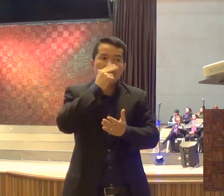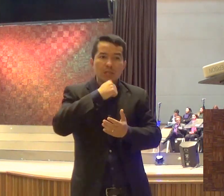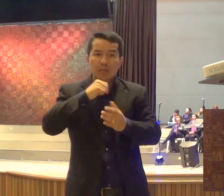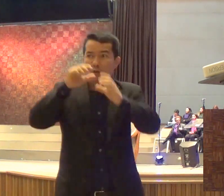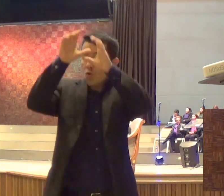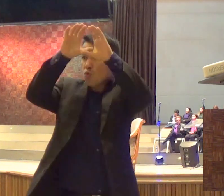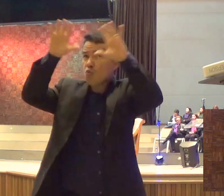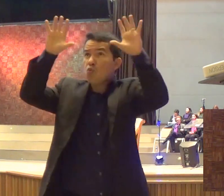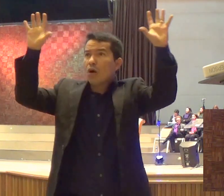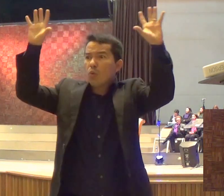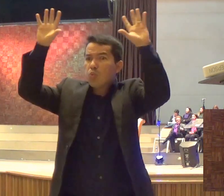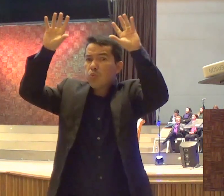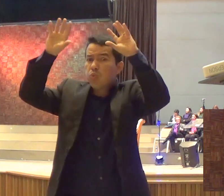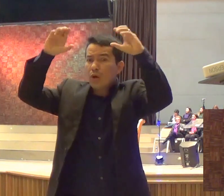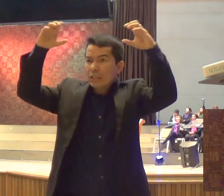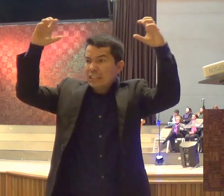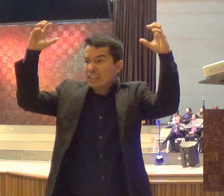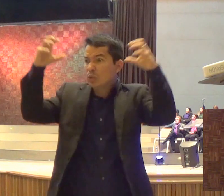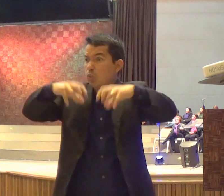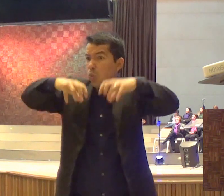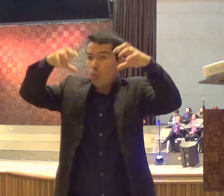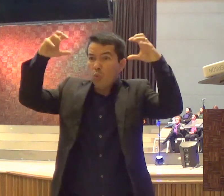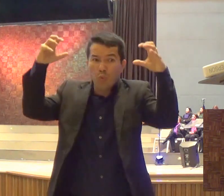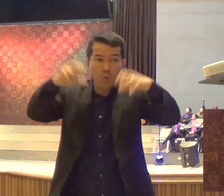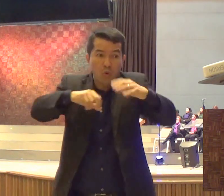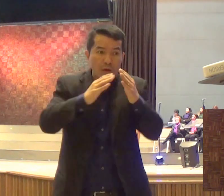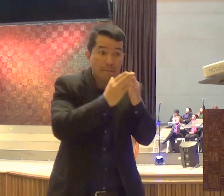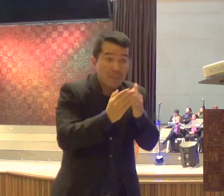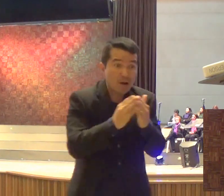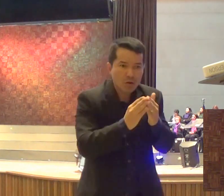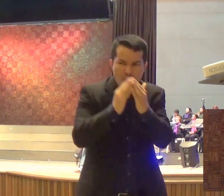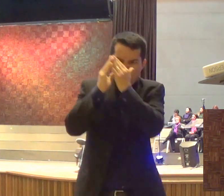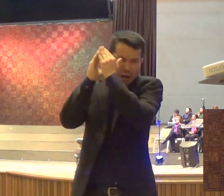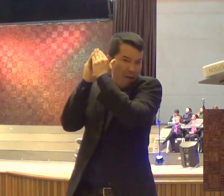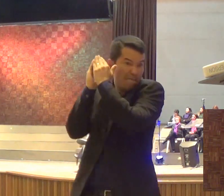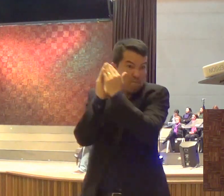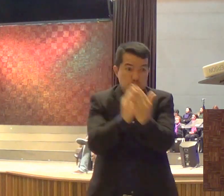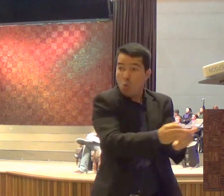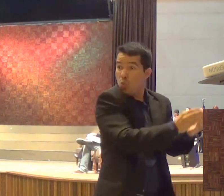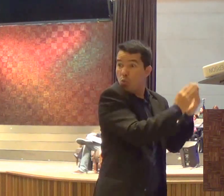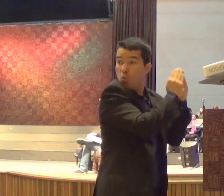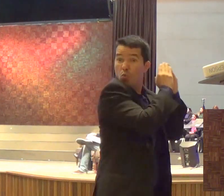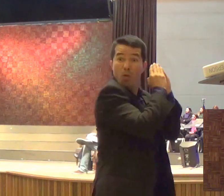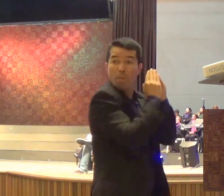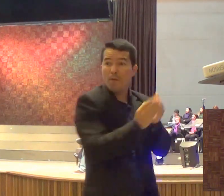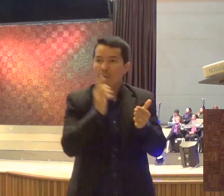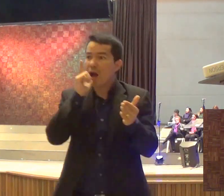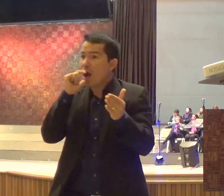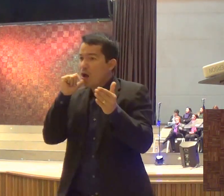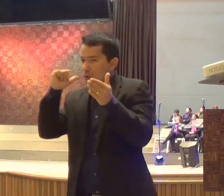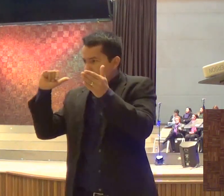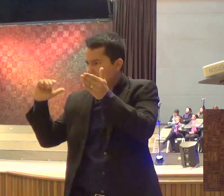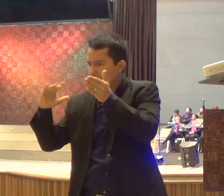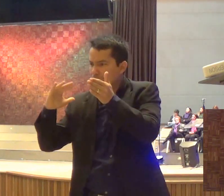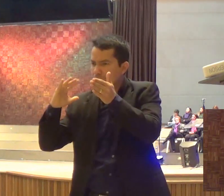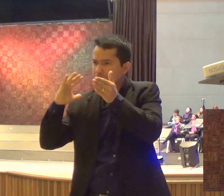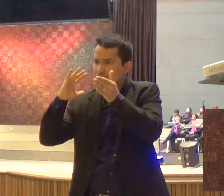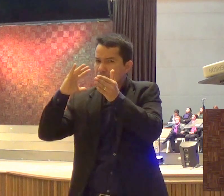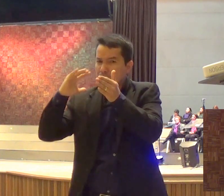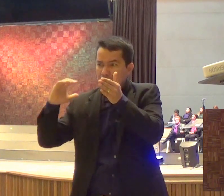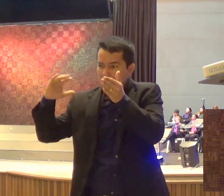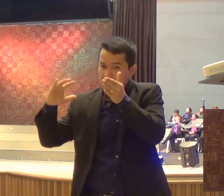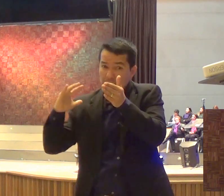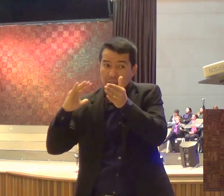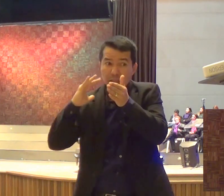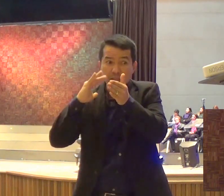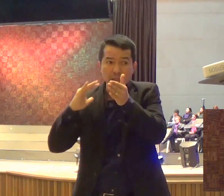e as ondas se arremessavam contra o barco de modo e o mesmo já estava encher-se de água Jesus estava